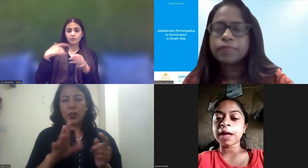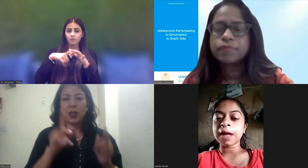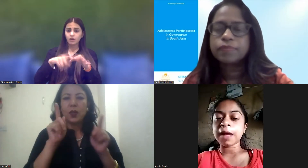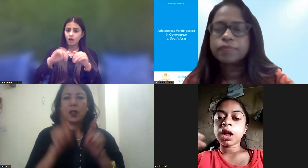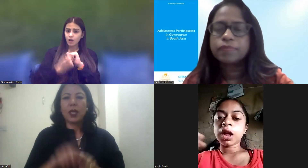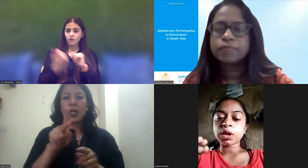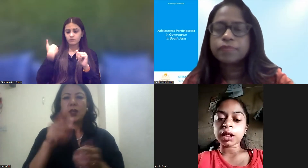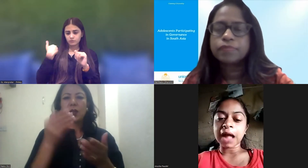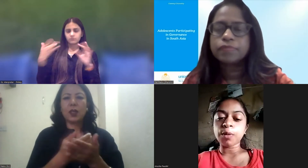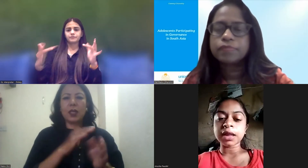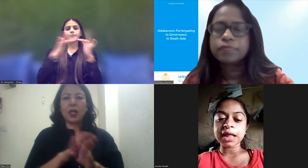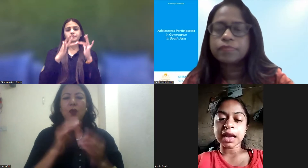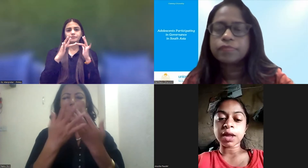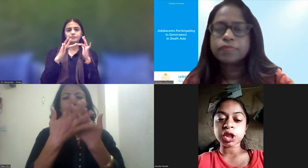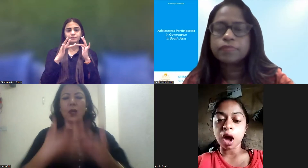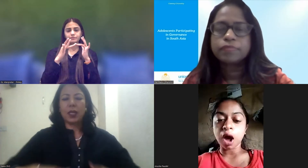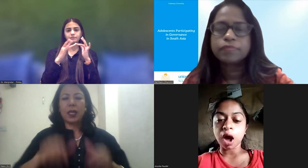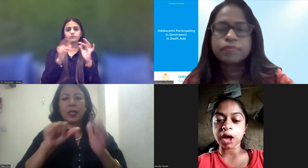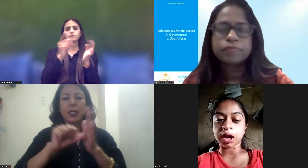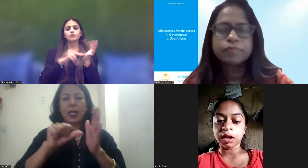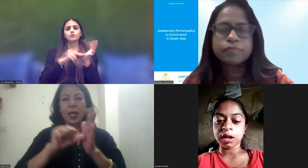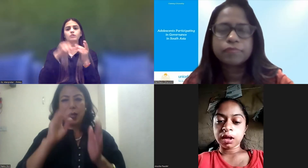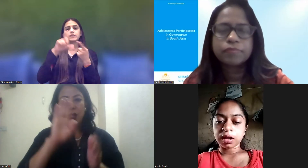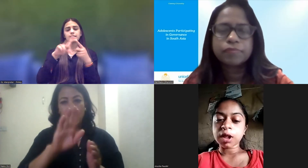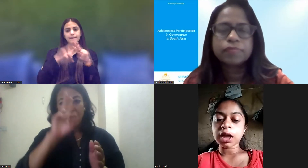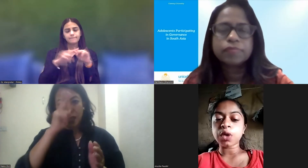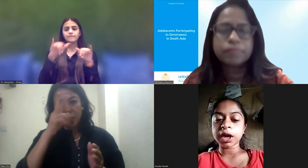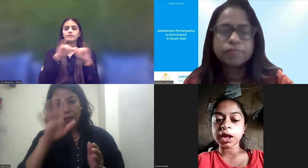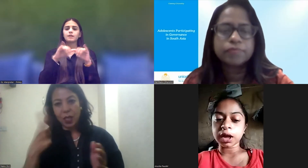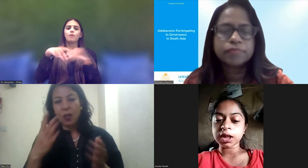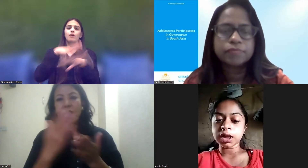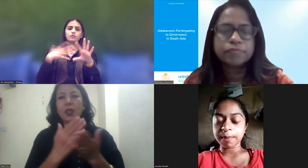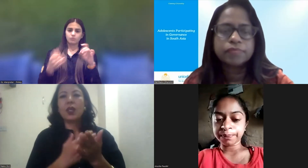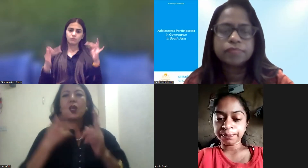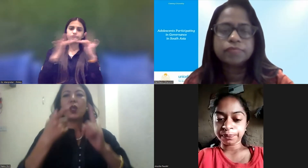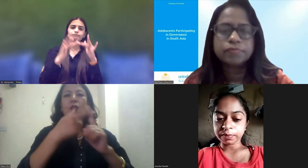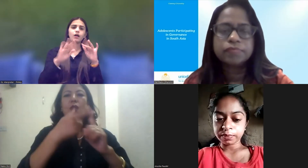चाहिँ यस्तो संस्थाहरू बर्दिया जिल्लामा छ कि छैन कसरी जोडिन सकिन्छ म्याम